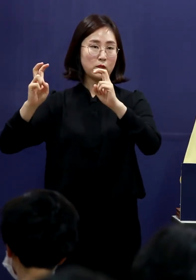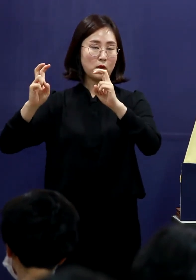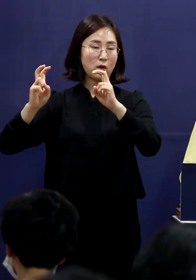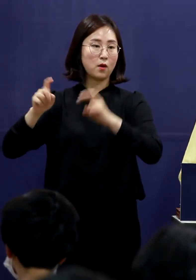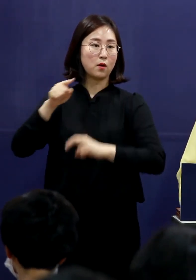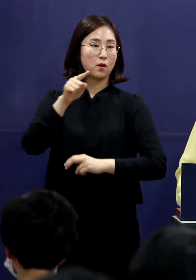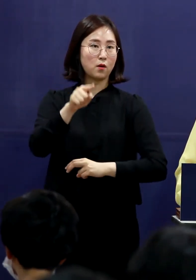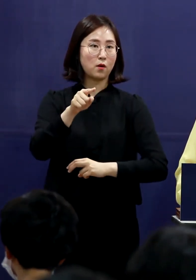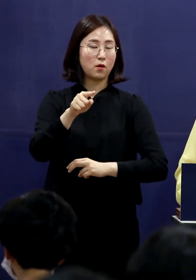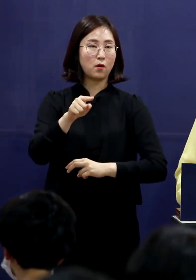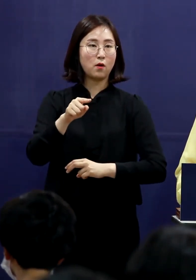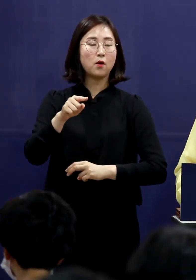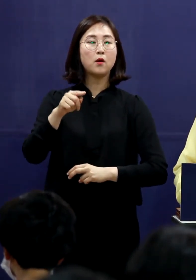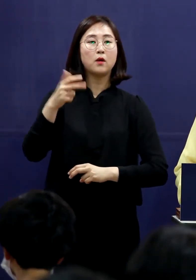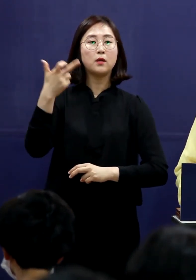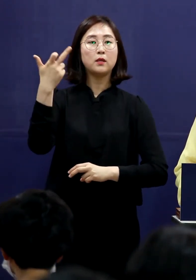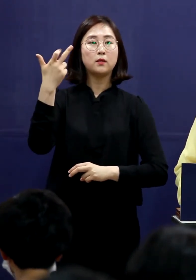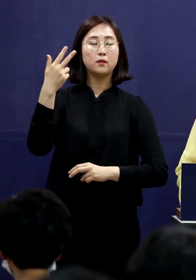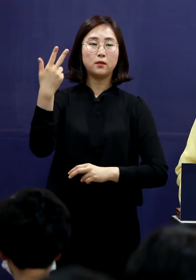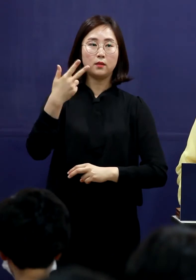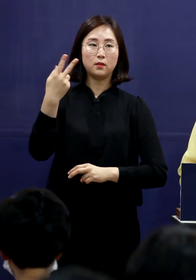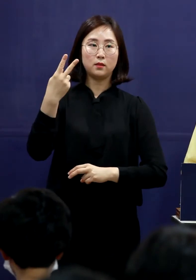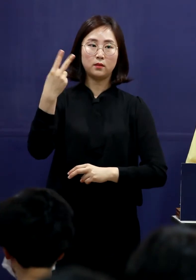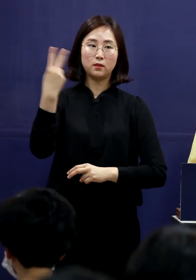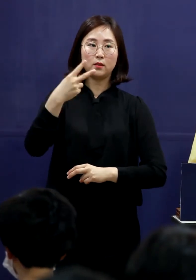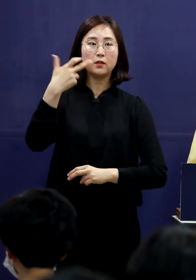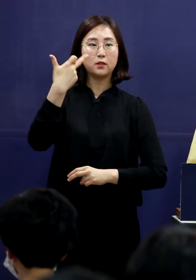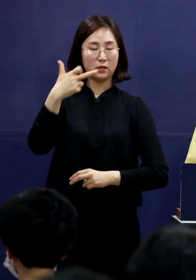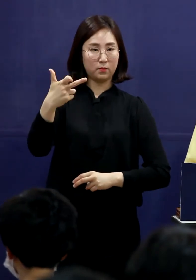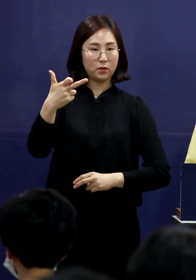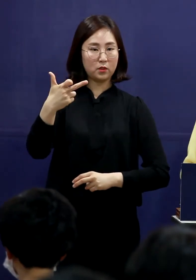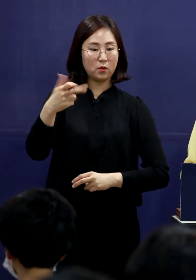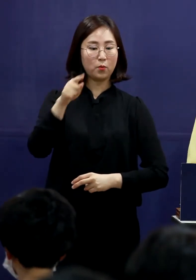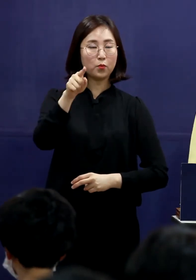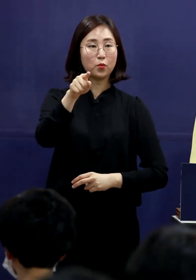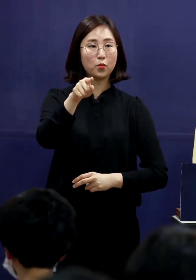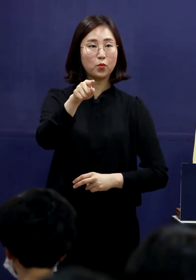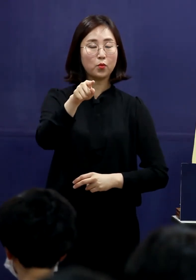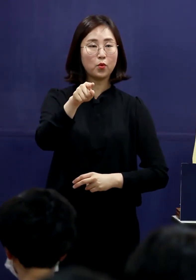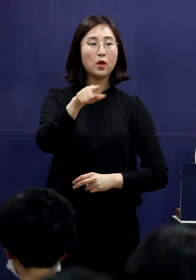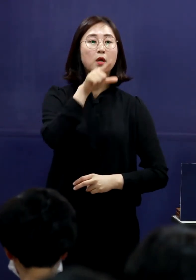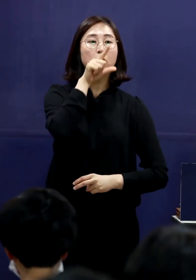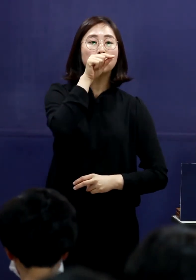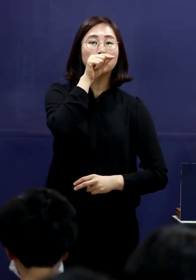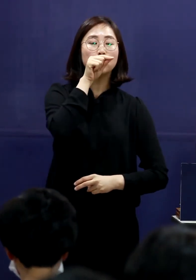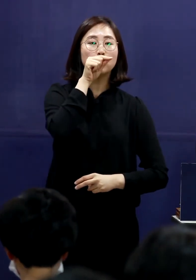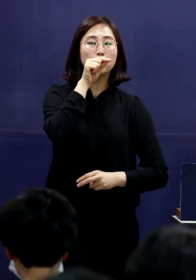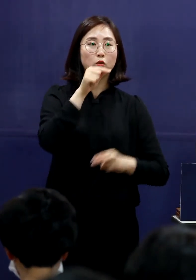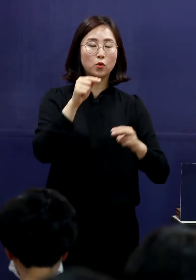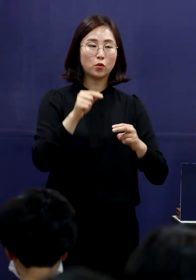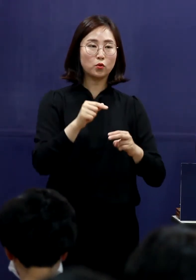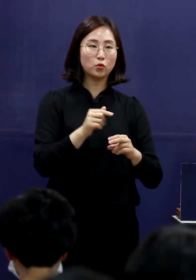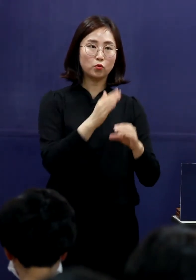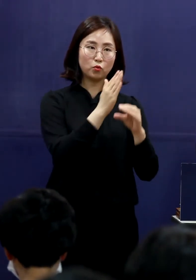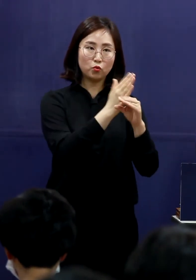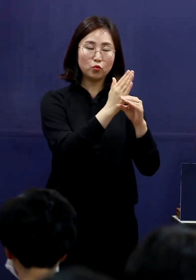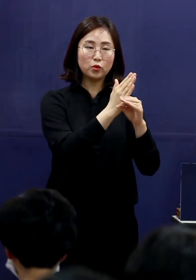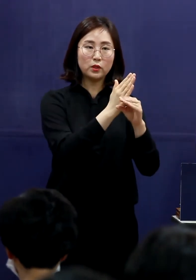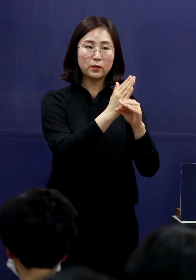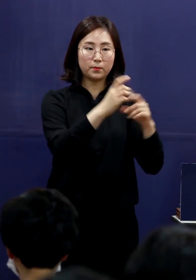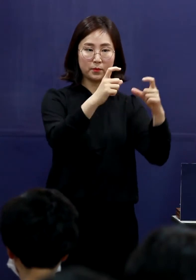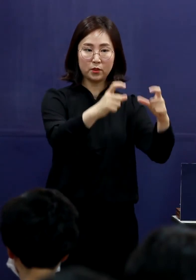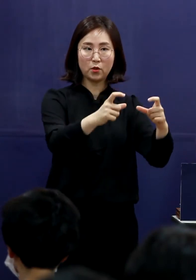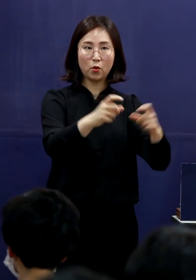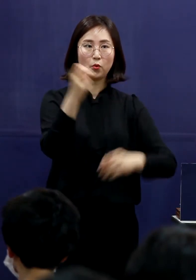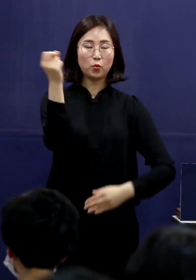2017년부터 이제 시작이 됐는데 그 지역이 조치원의 중심지고 또 앞으로 이제 동서 횡단도로가